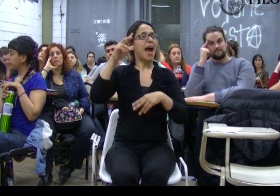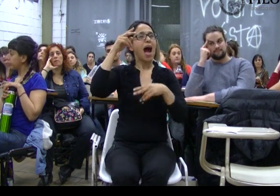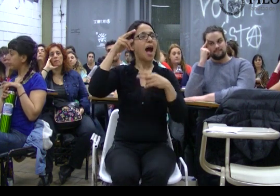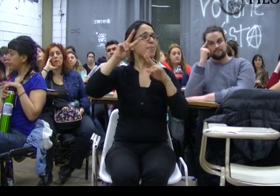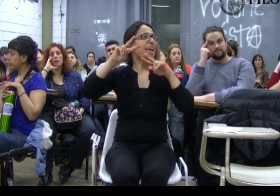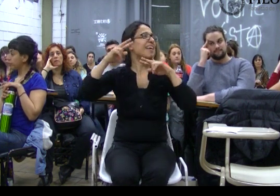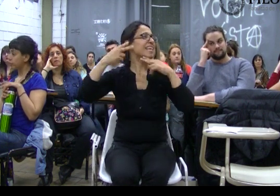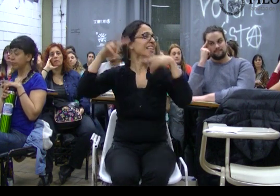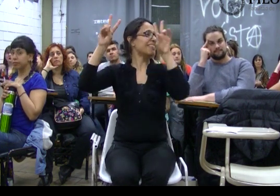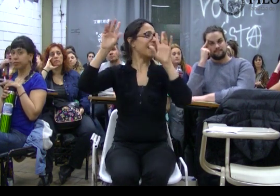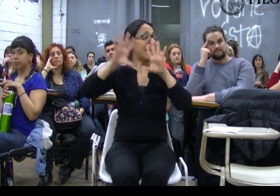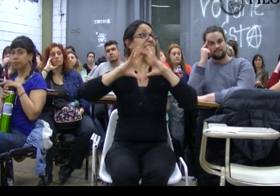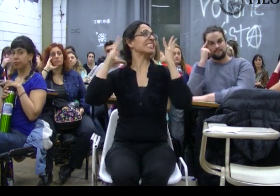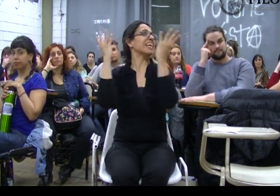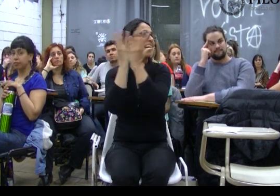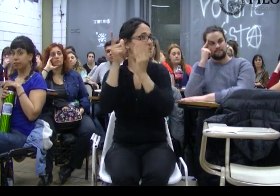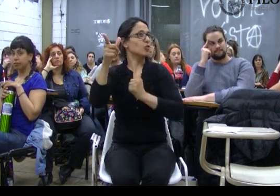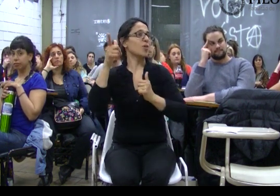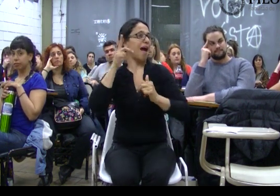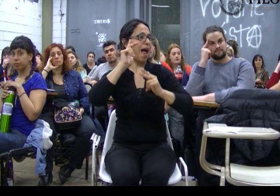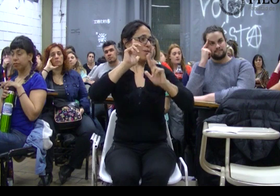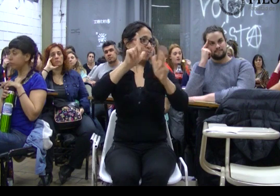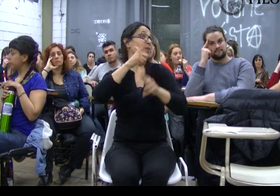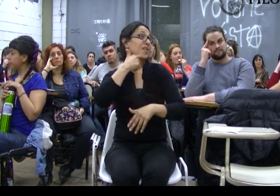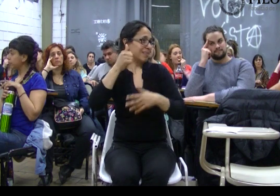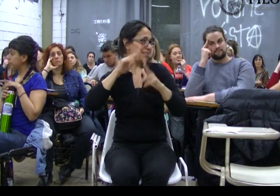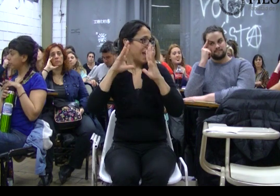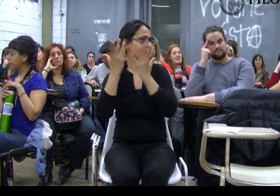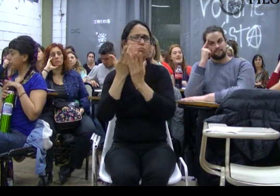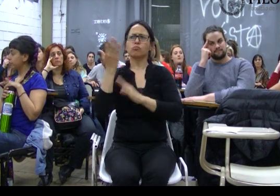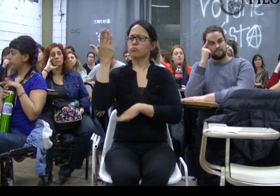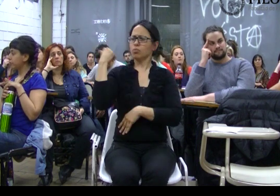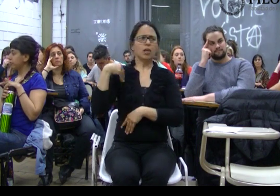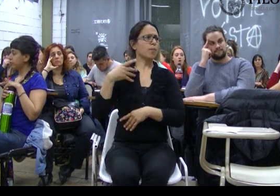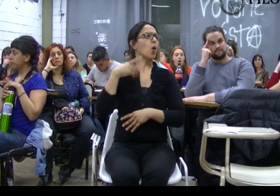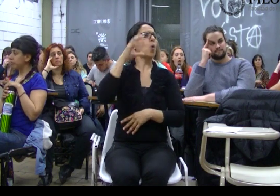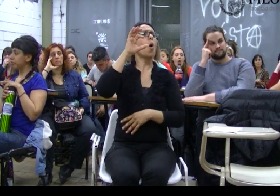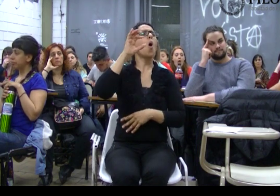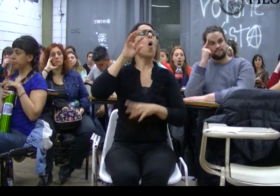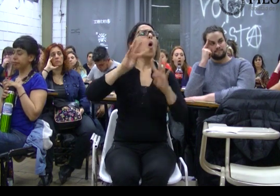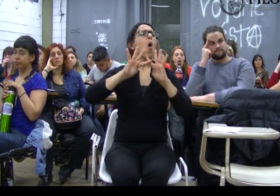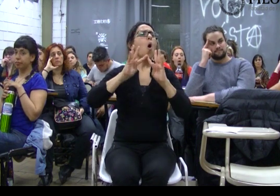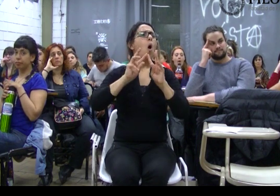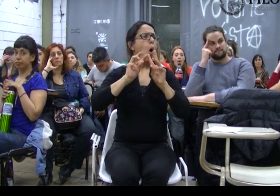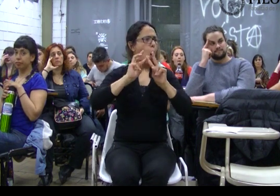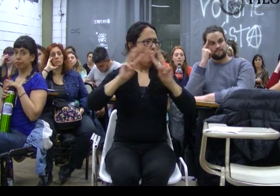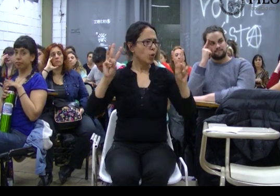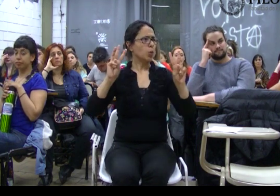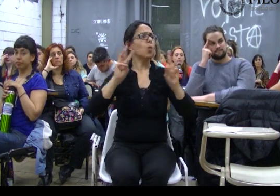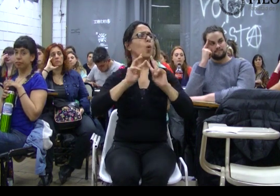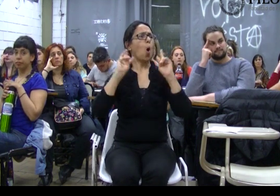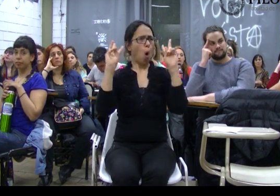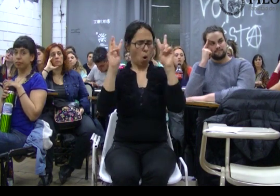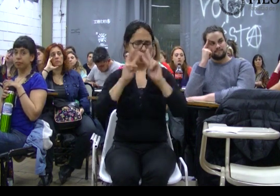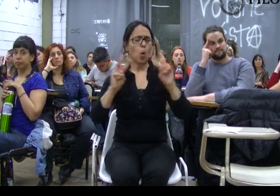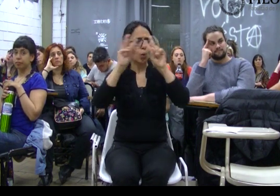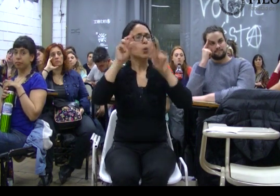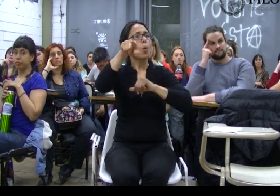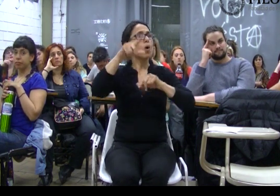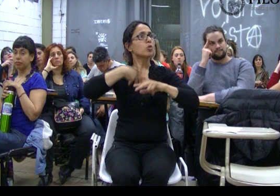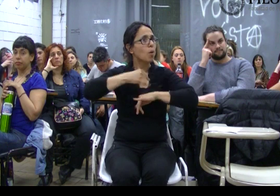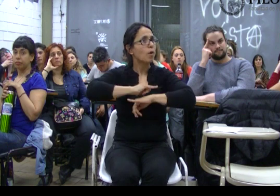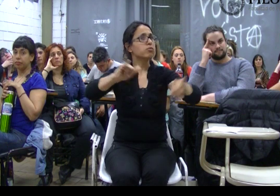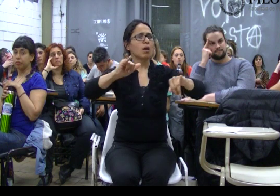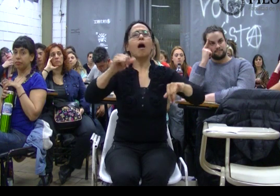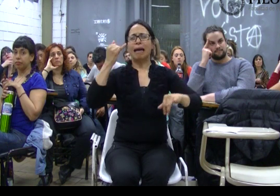de las Lenguas de Señas, declarado por la ONU hace un par de años. Salió una nota en Infobae,